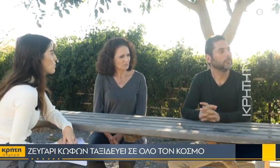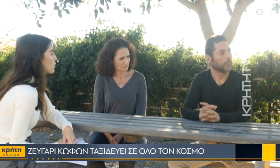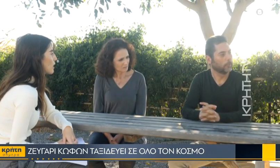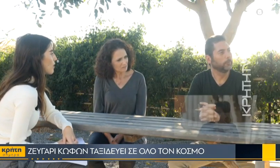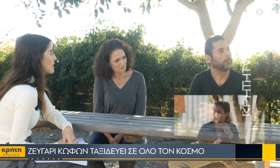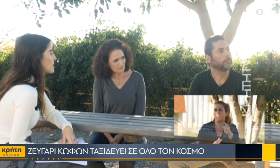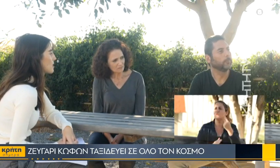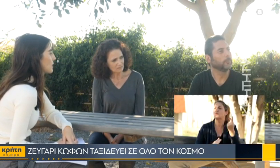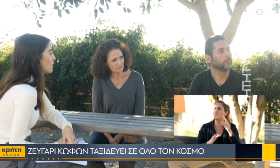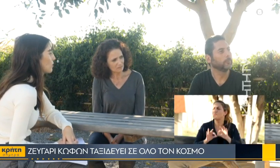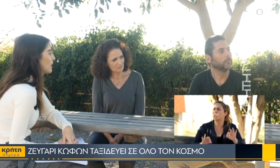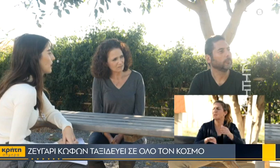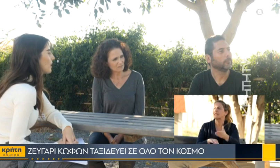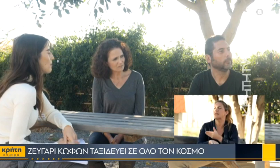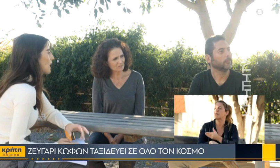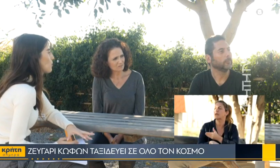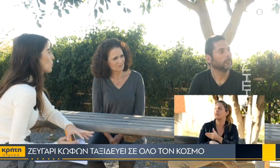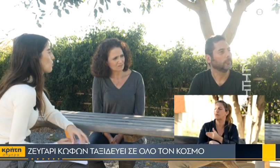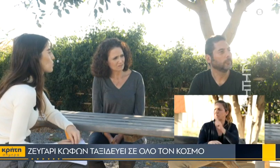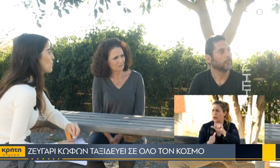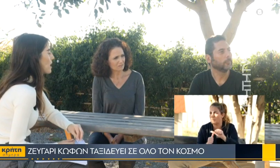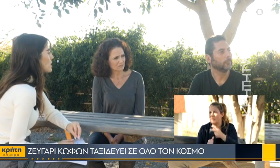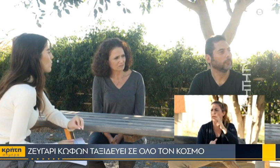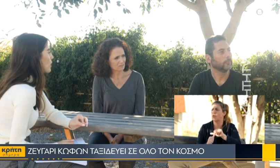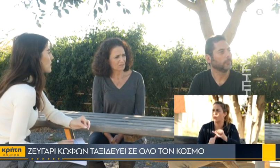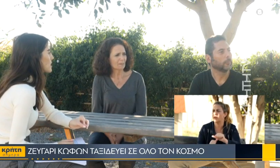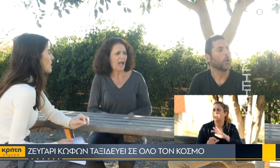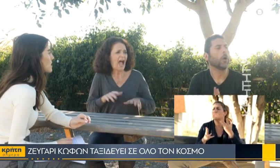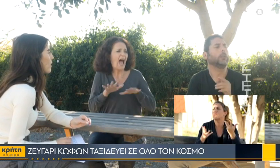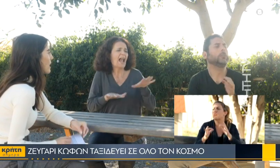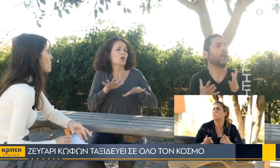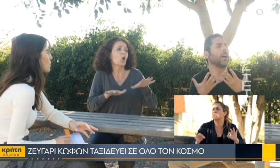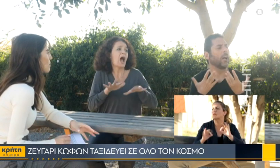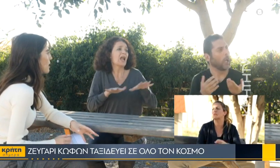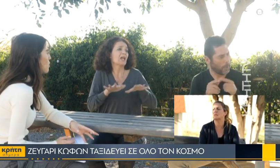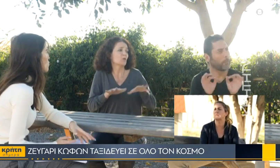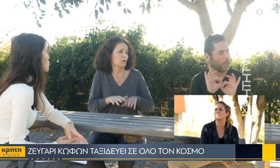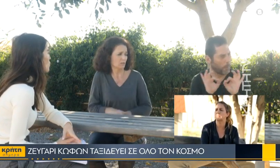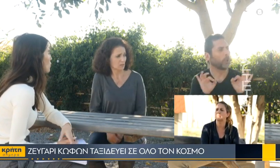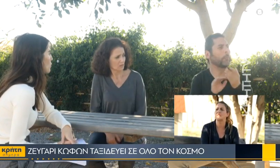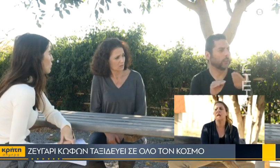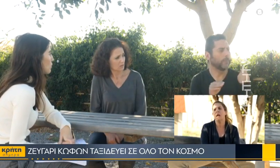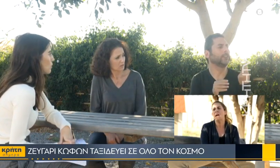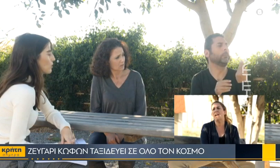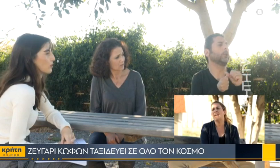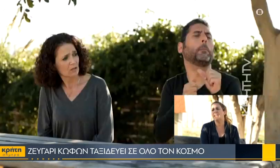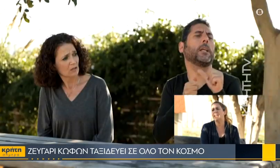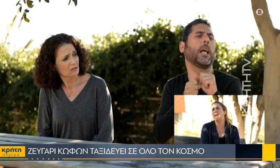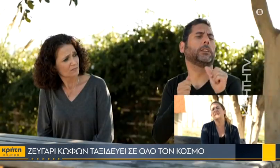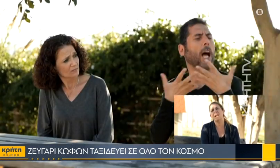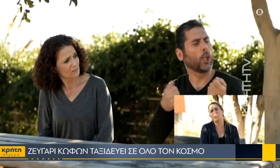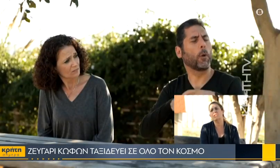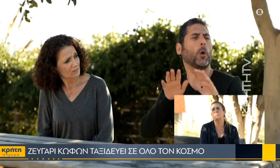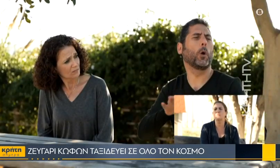προετοιμάζετε πόσο καιρό? Έρχεστε σε επικοινωνία με κάποιον ο οποίος μπορεί να σας βοηθήσει στο εκάστοτε μέρος?